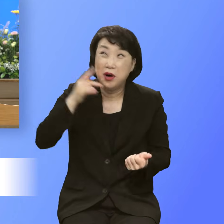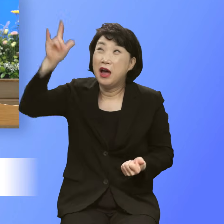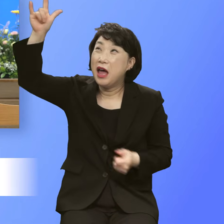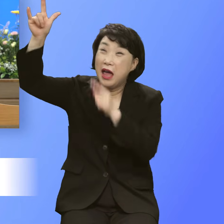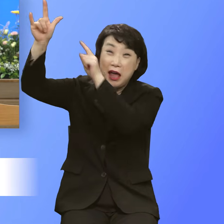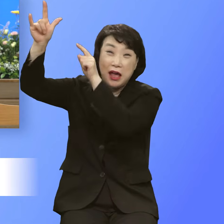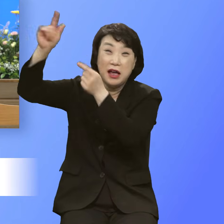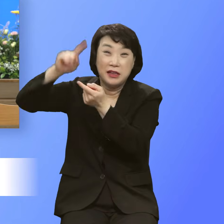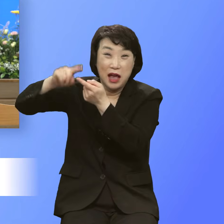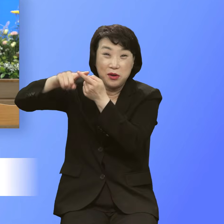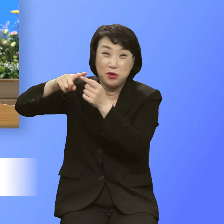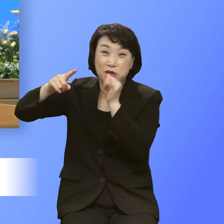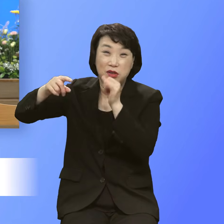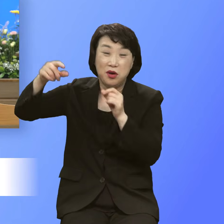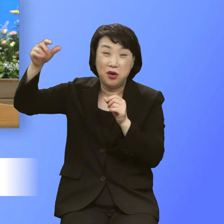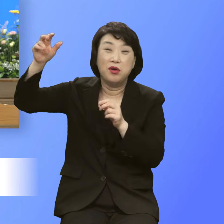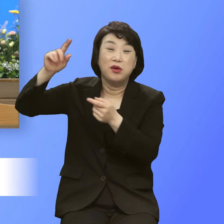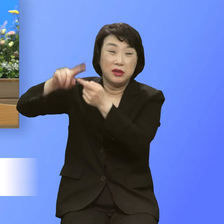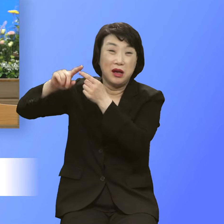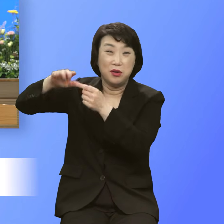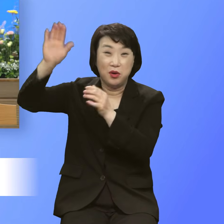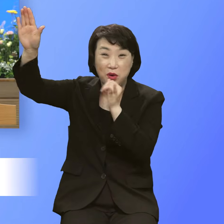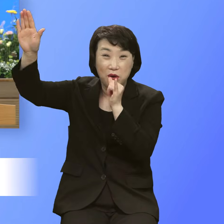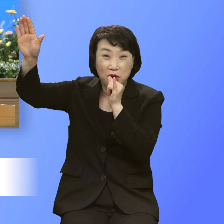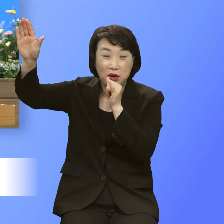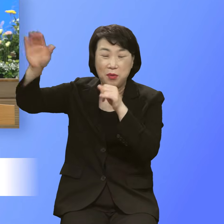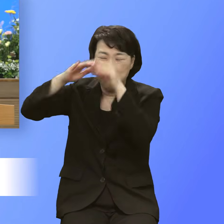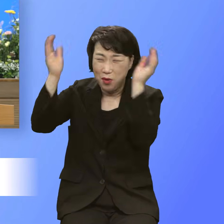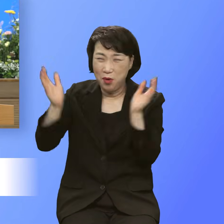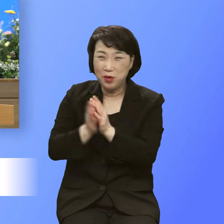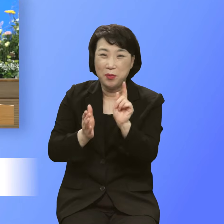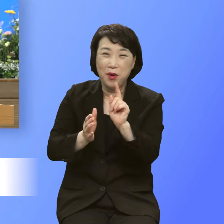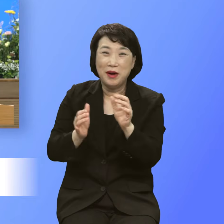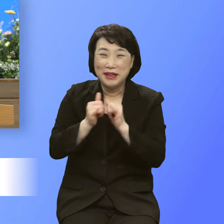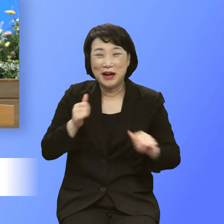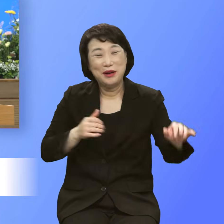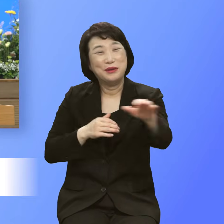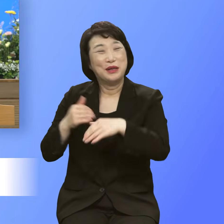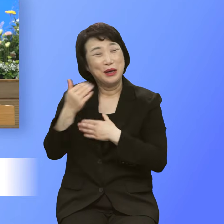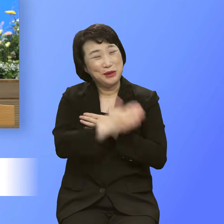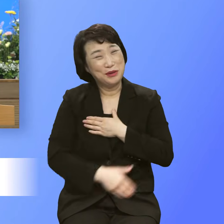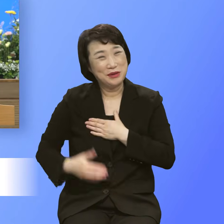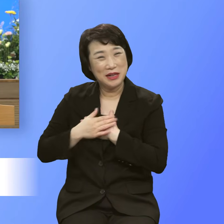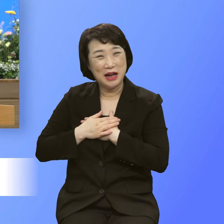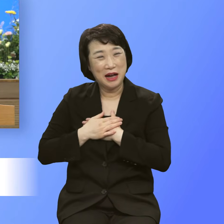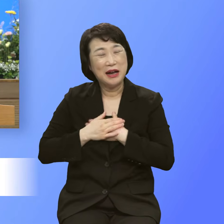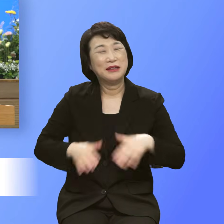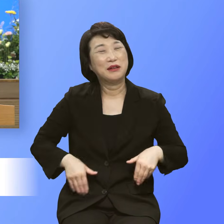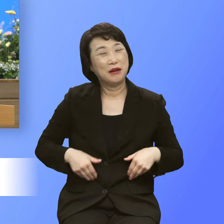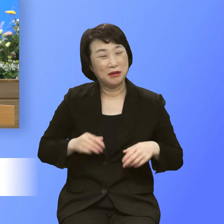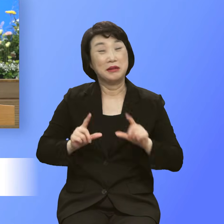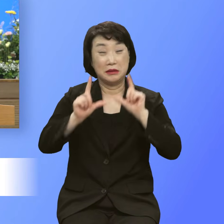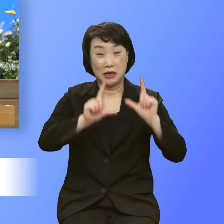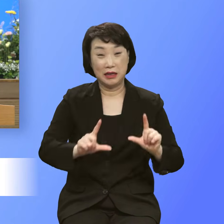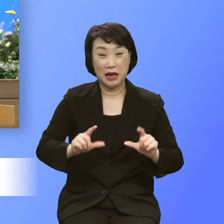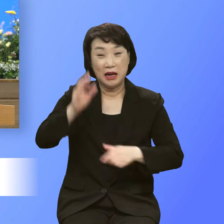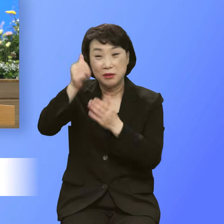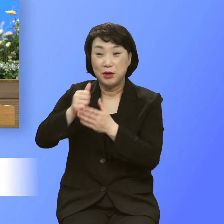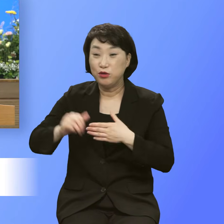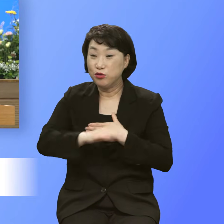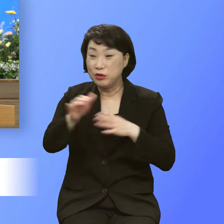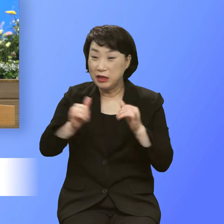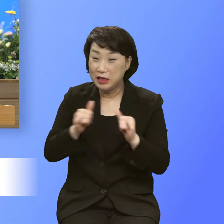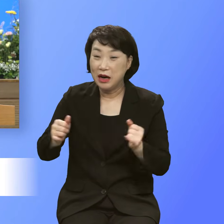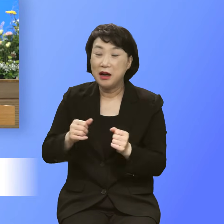버티고 거리를 버티고 존재하고 있을까? 다 인간의 육체가 온기를 가지고 살아갈 수 있도록 하나님이 우리를